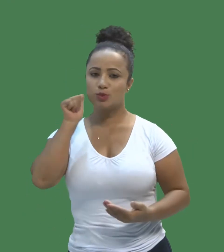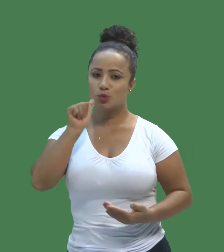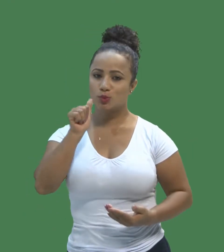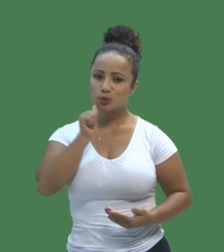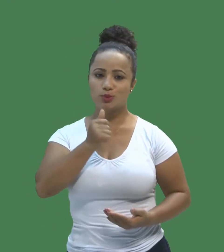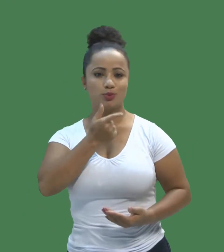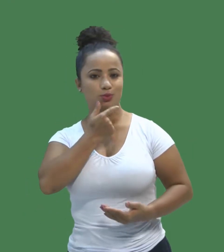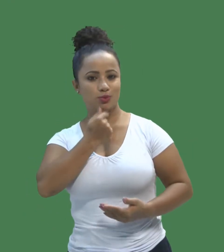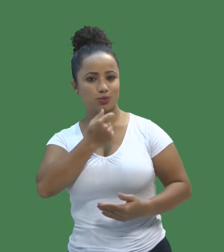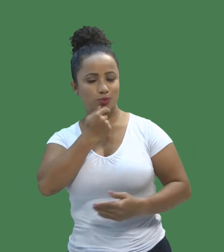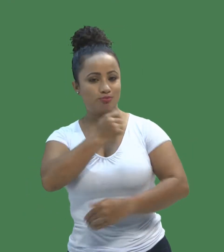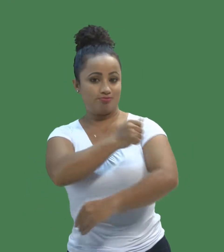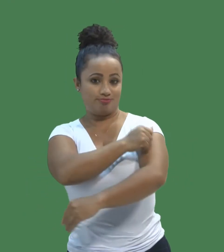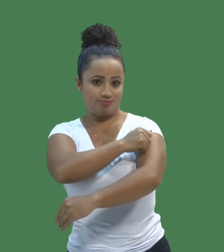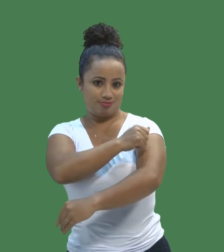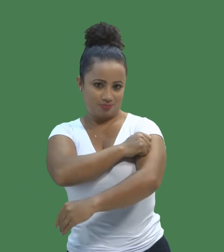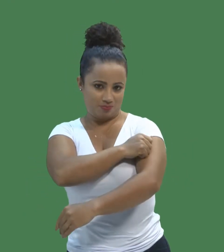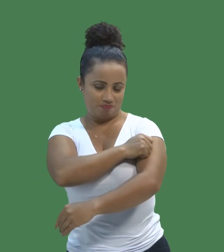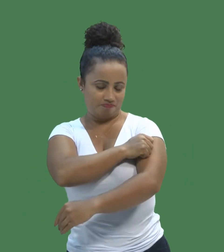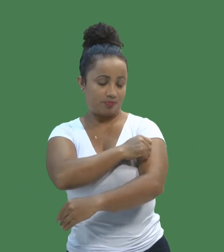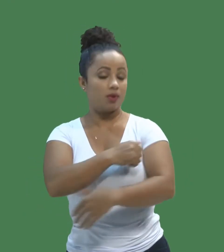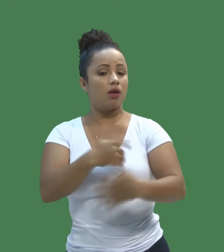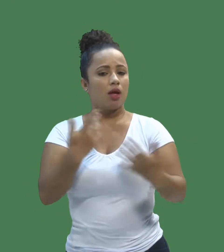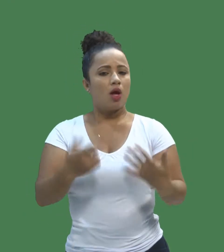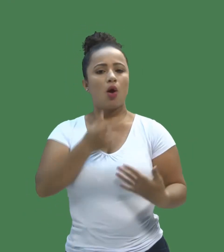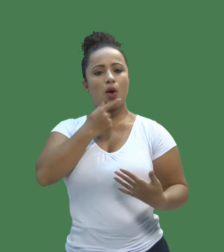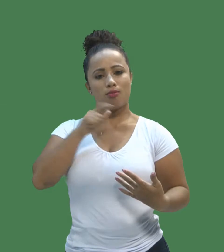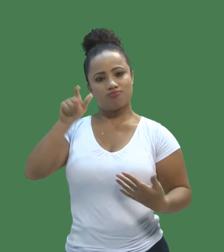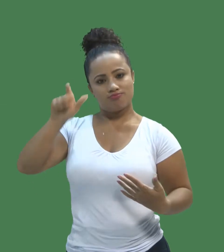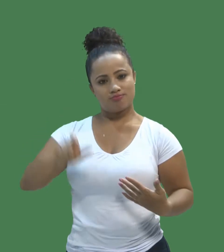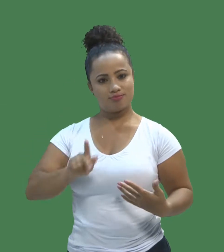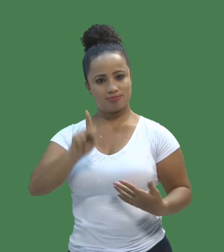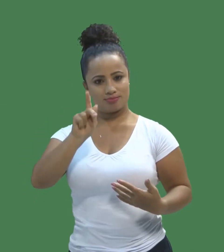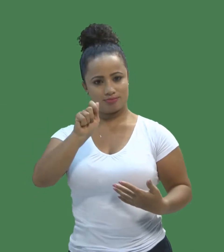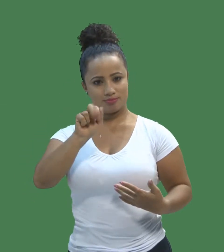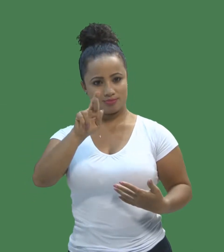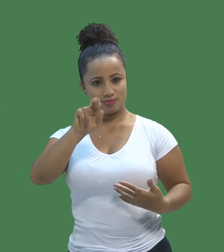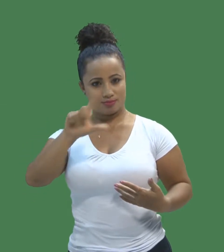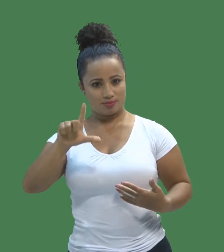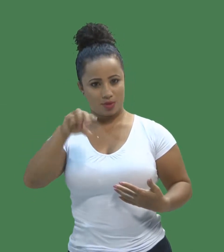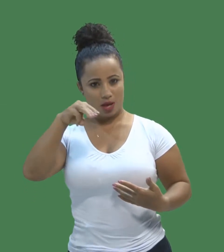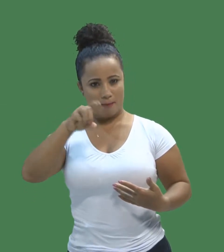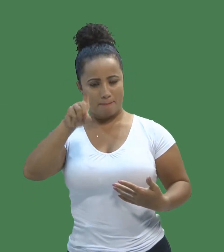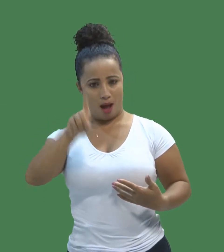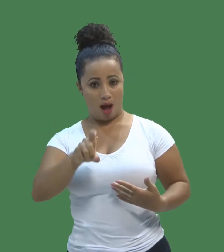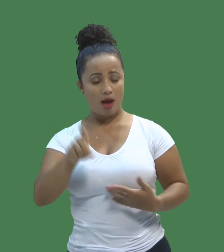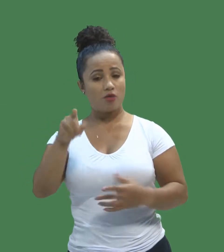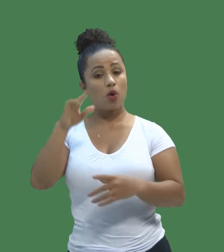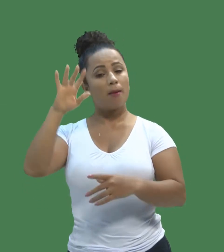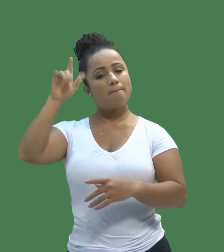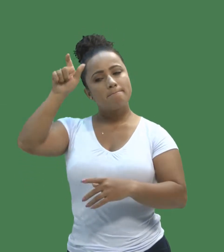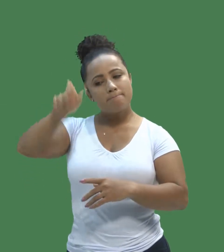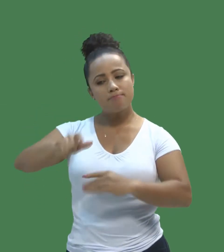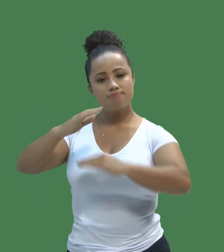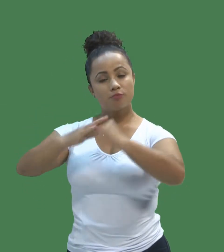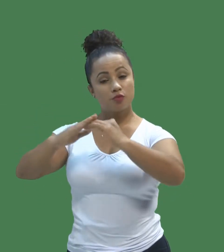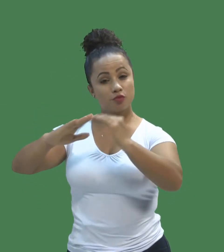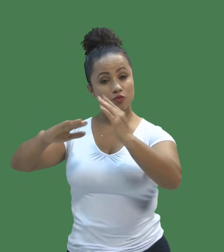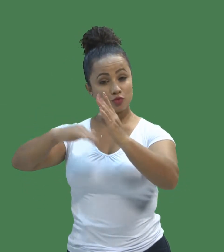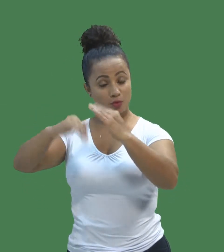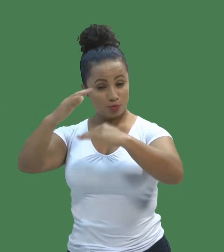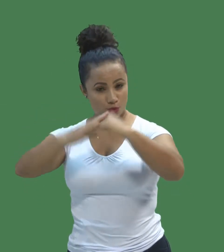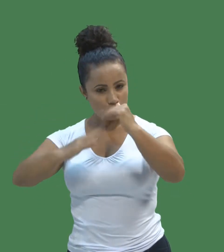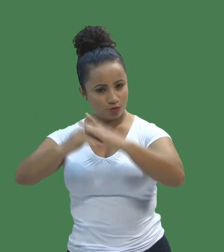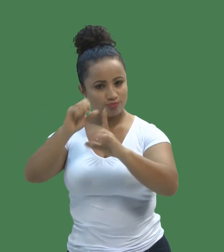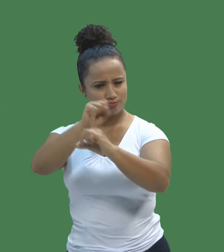sociólogo deve colocar o conhecimento e a ciência a serviço de um papel político, crítico,